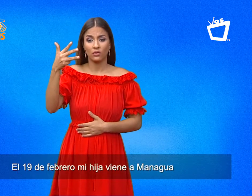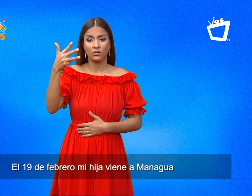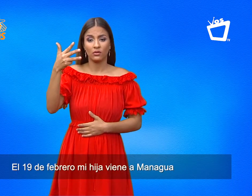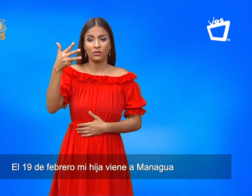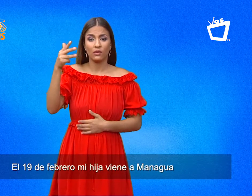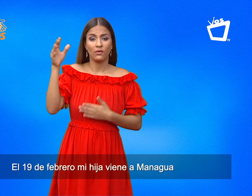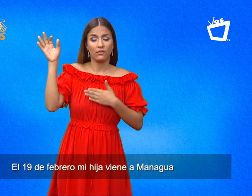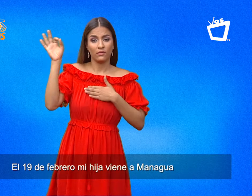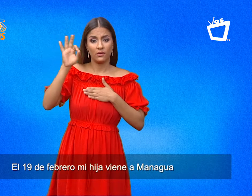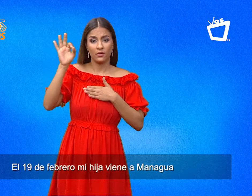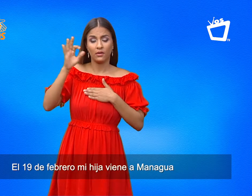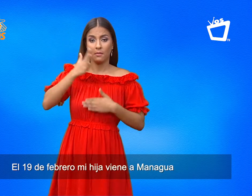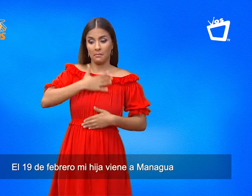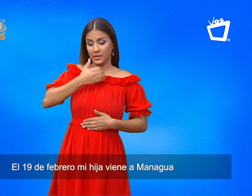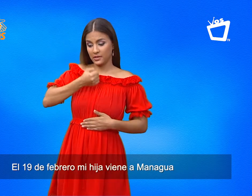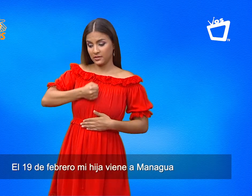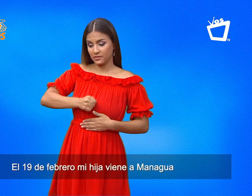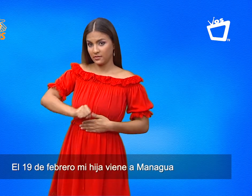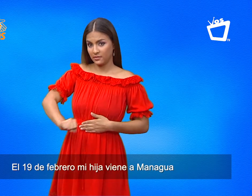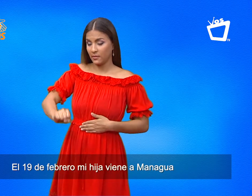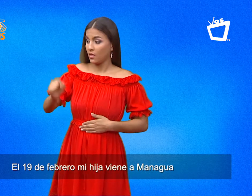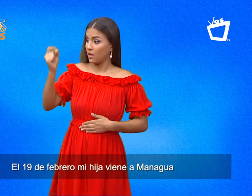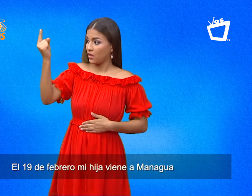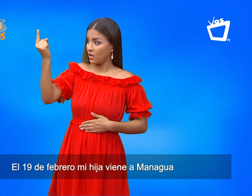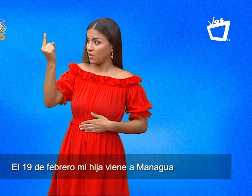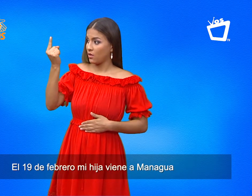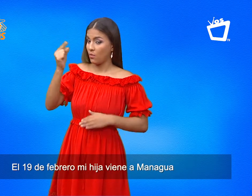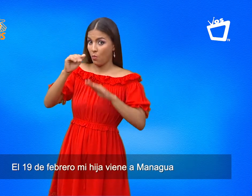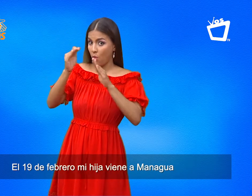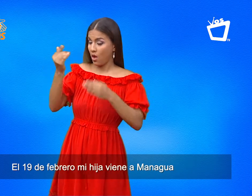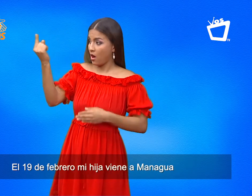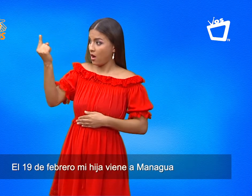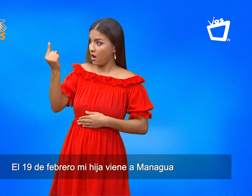el 19 de febrero mi hija viene a managua